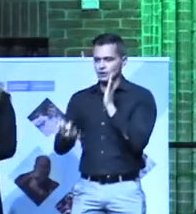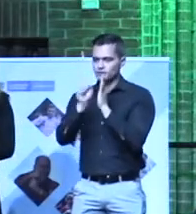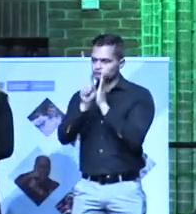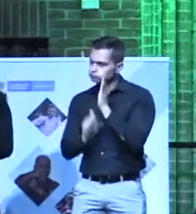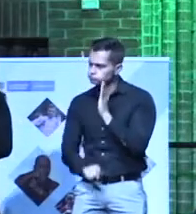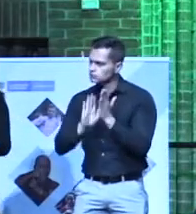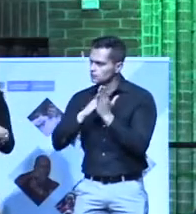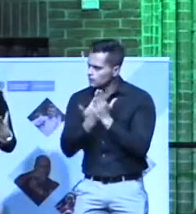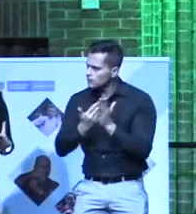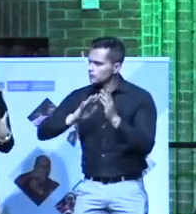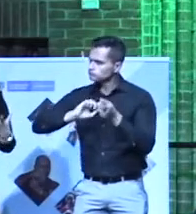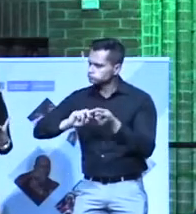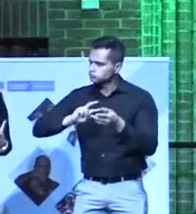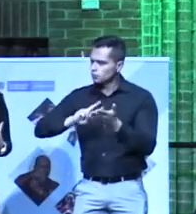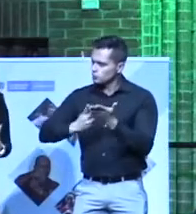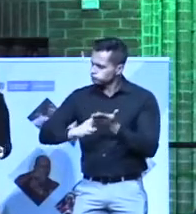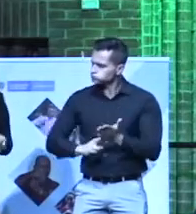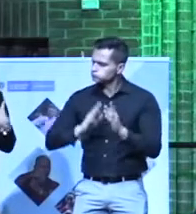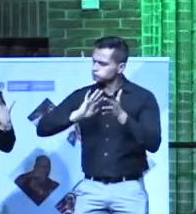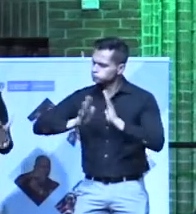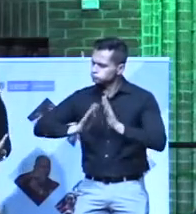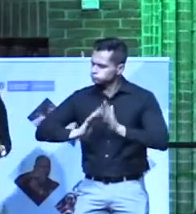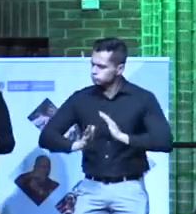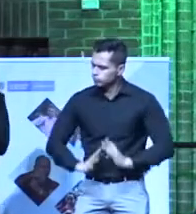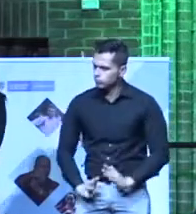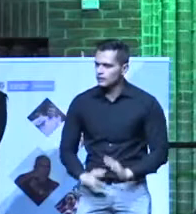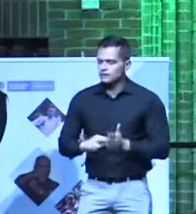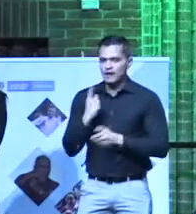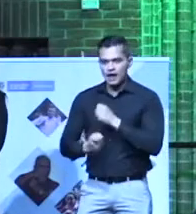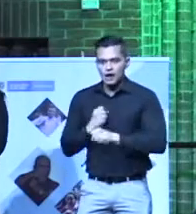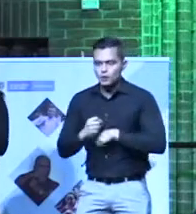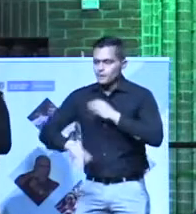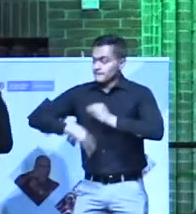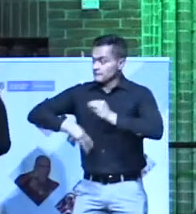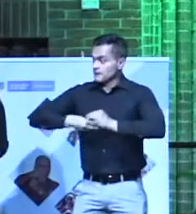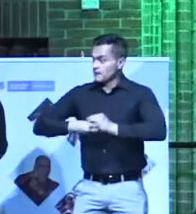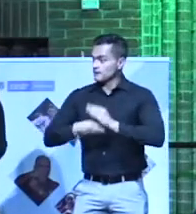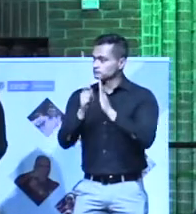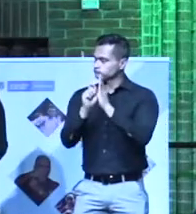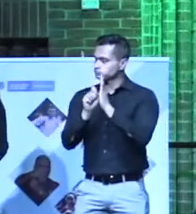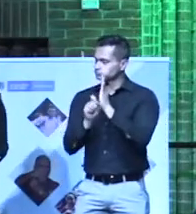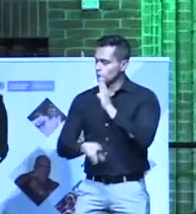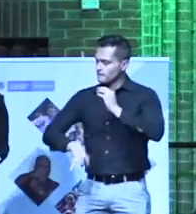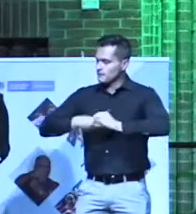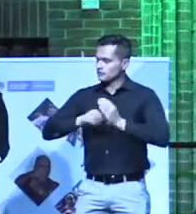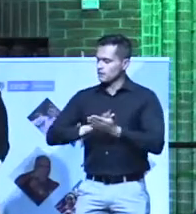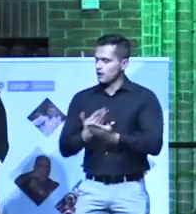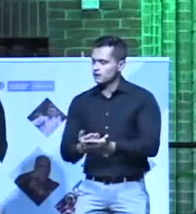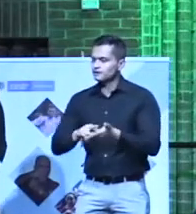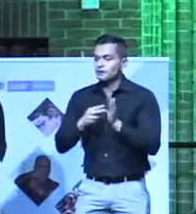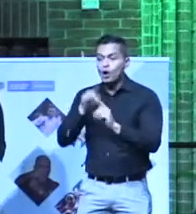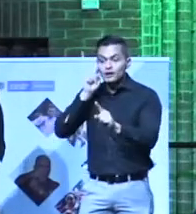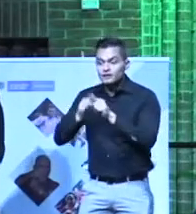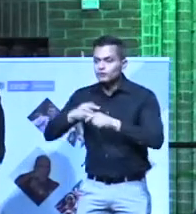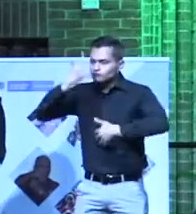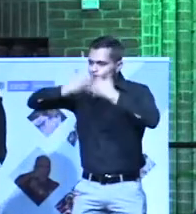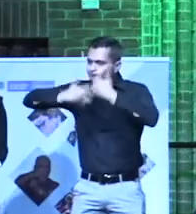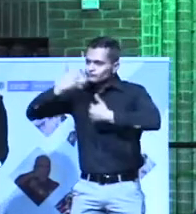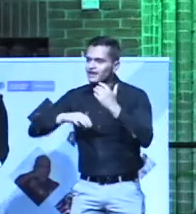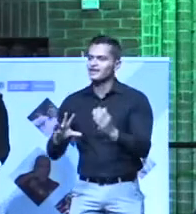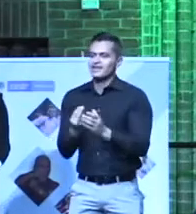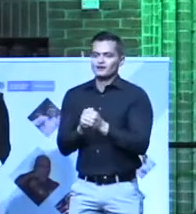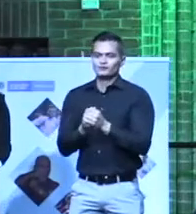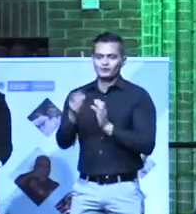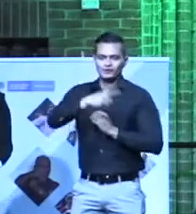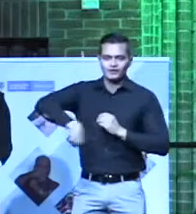año a año, pero nosotros somos referentes y le apostamos junto con el ICFES a unas evaluaciones que sean inclusivas y que conozcan